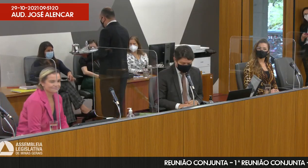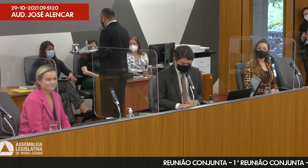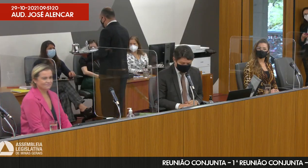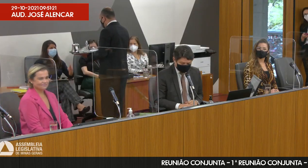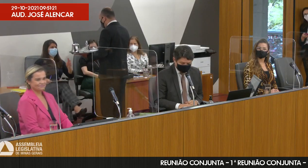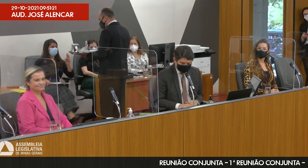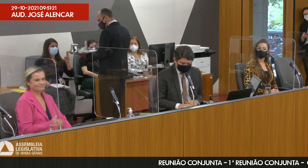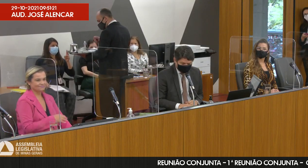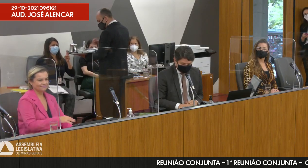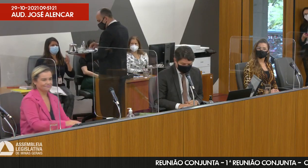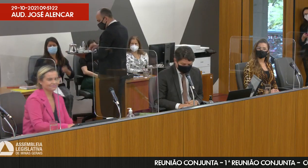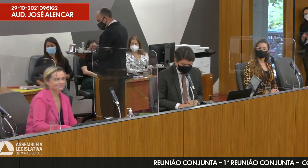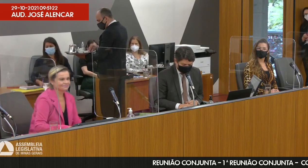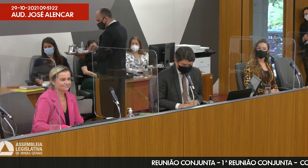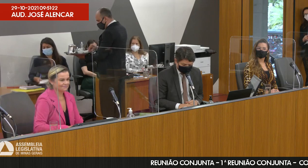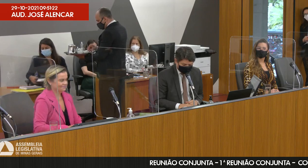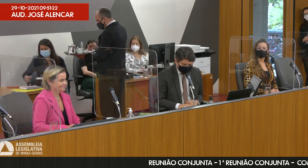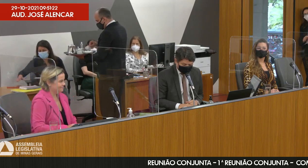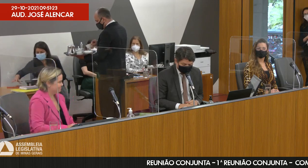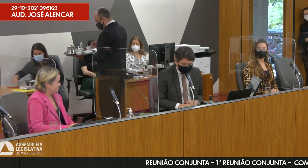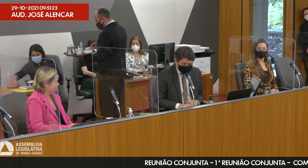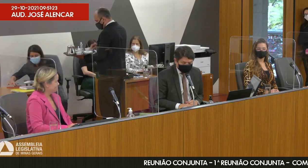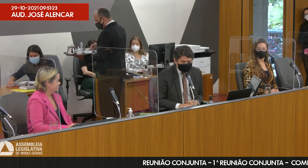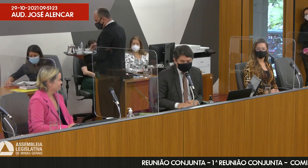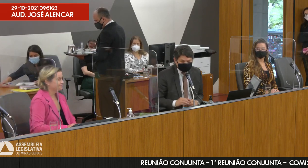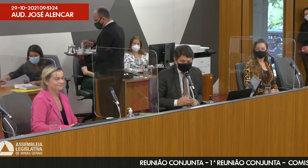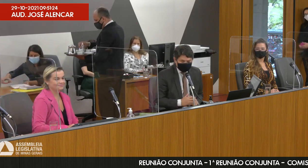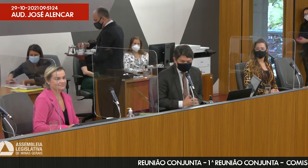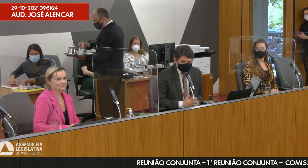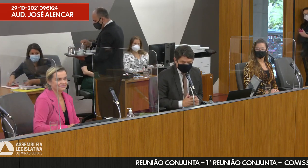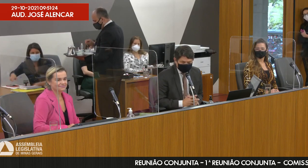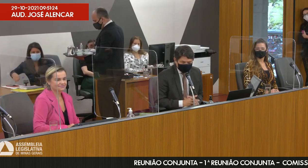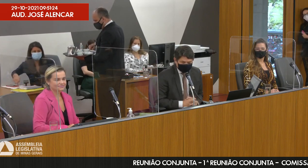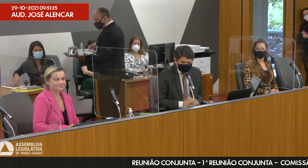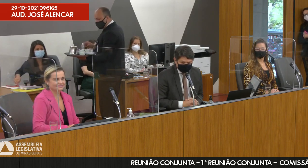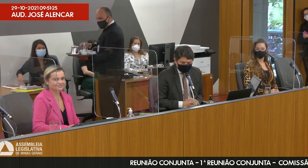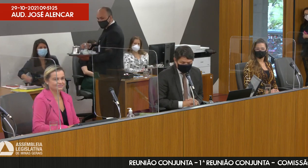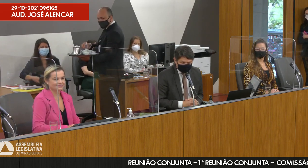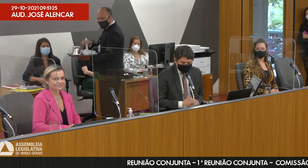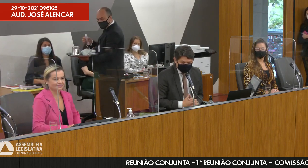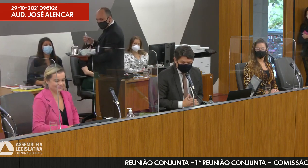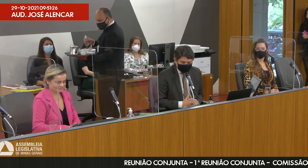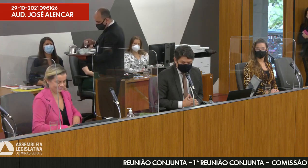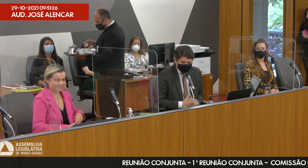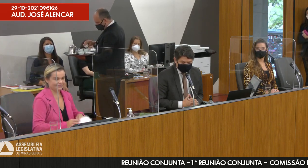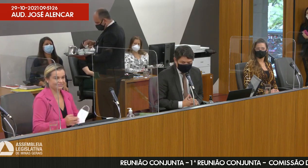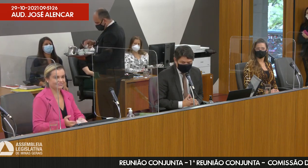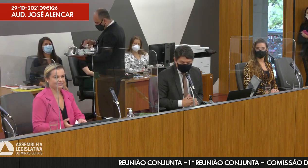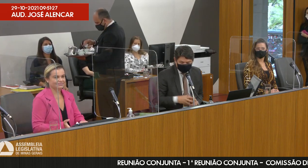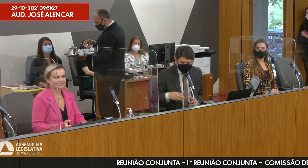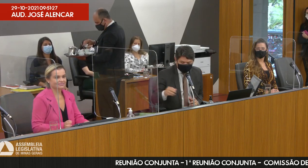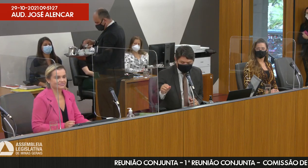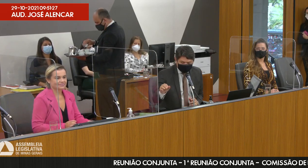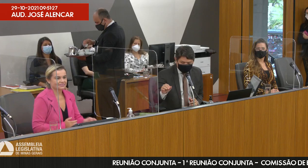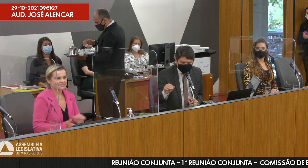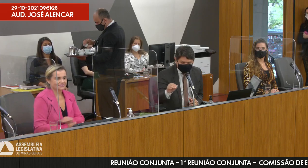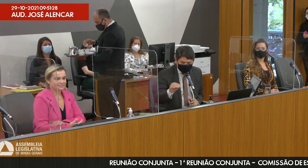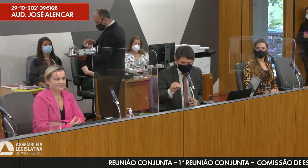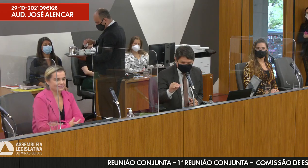pelo convite, deputado José Guilherme. Priscila, é isso mesmo, sabe? Por exemplo, aqui na Assembleia, hoje não está aqui nesse